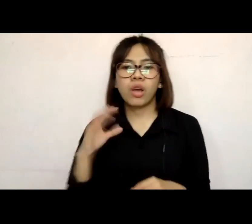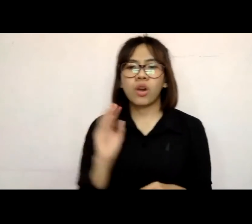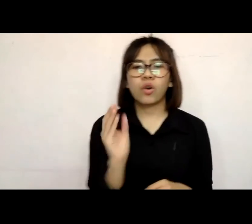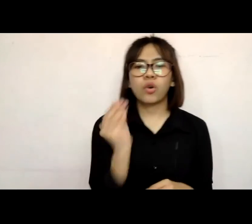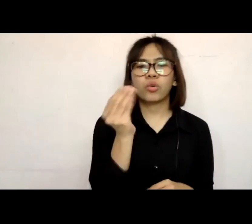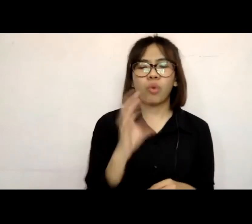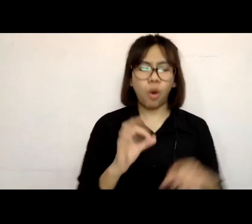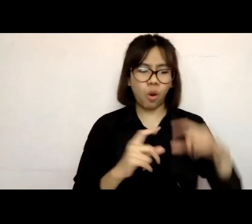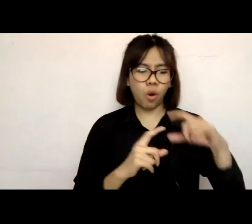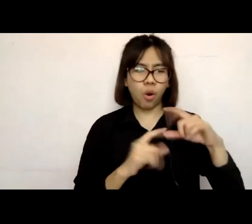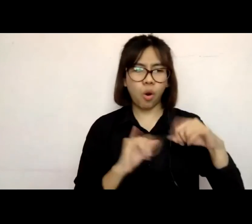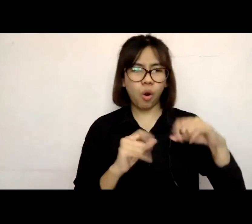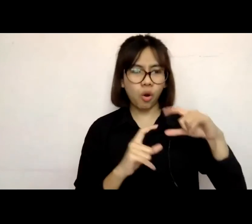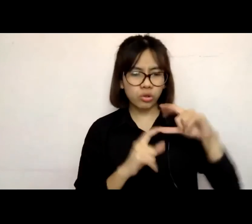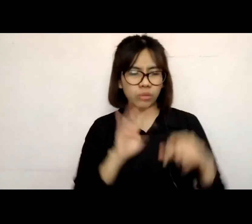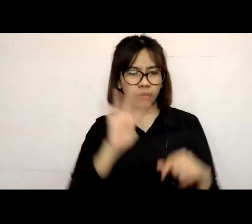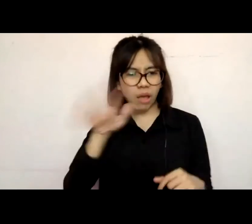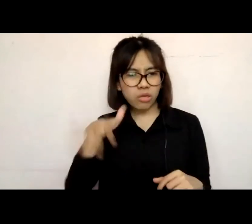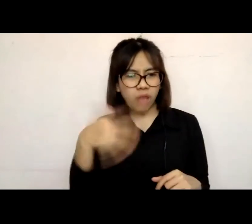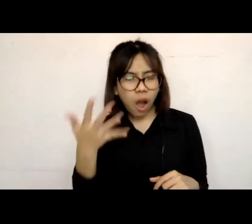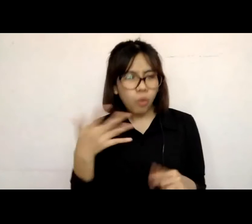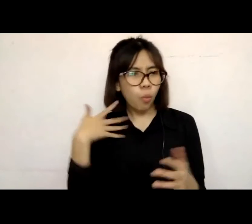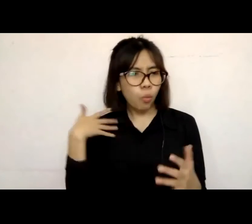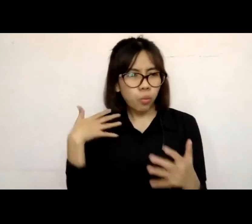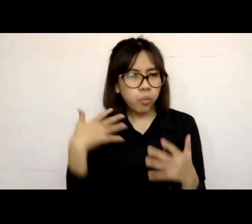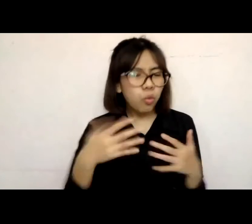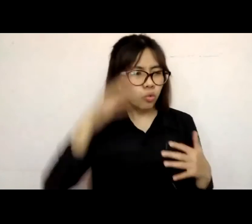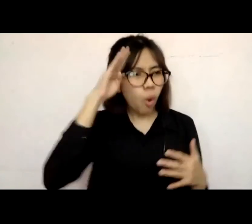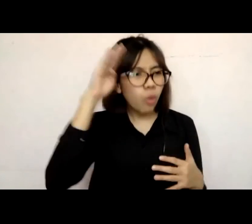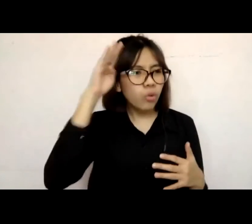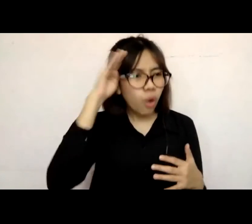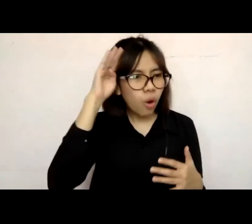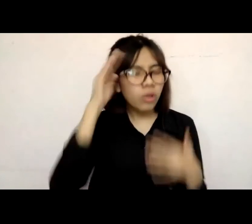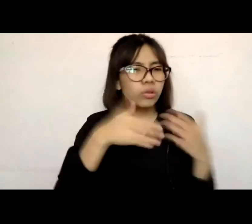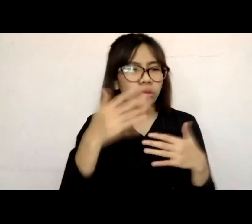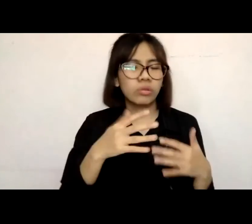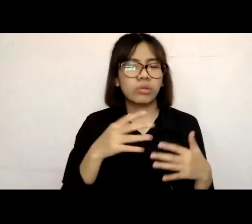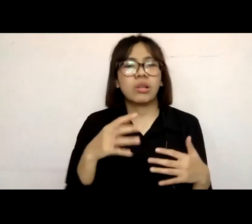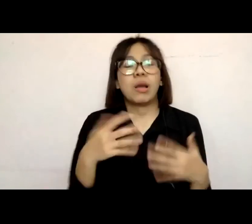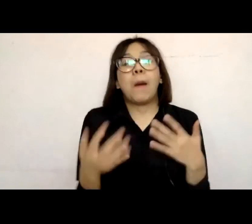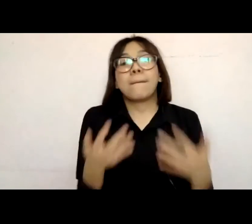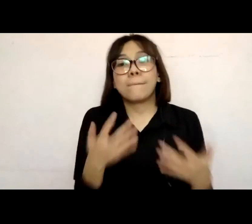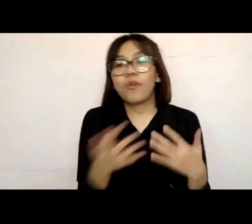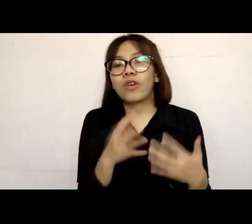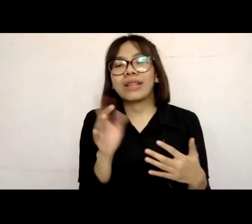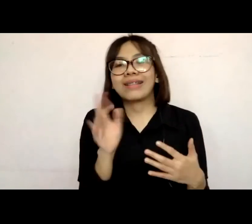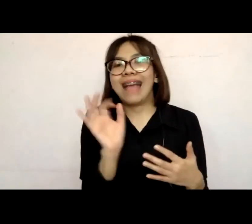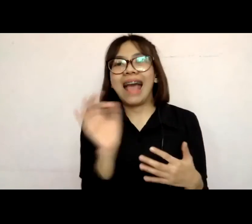baru 8 bulan ya, masih PLT juga nih. Tapi saya perhatikan ada hal tertentu yang